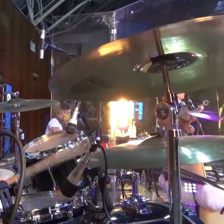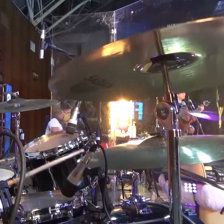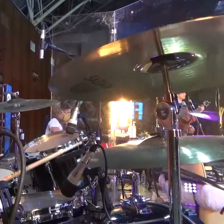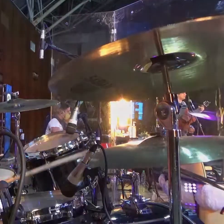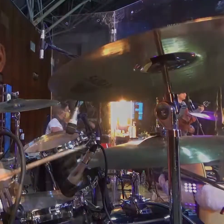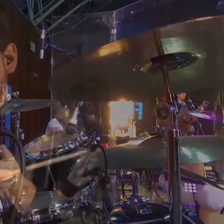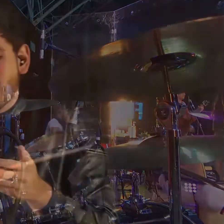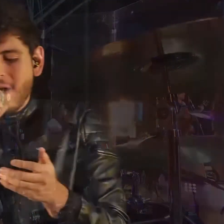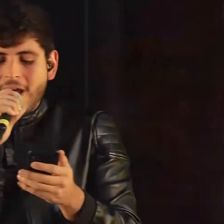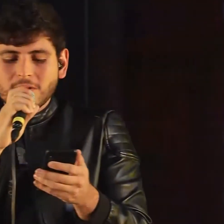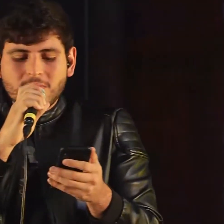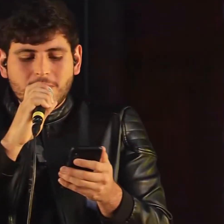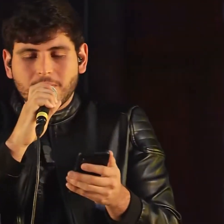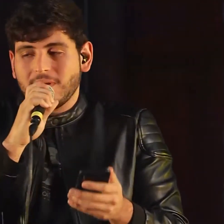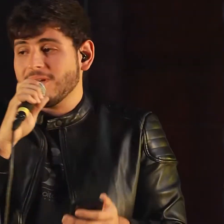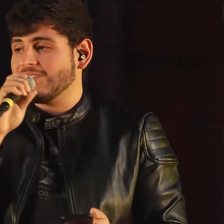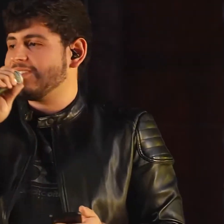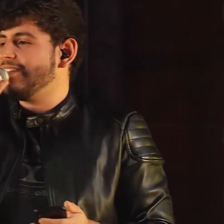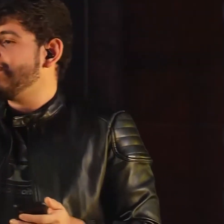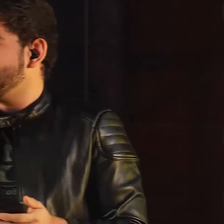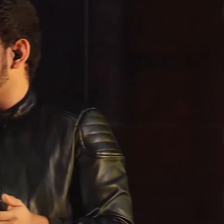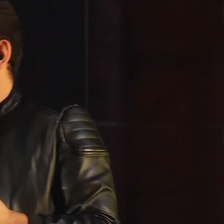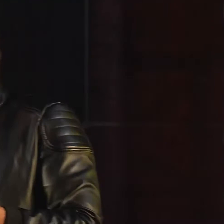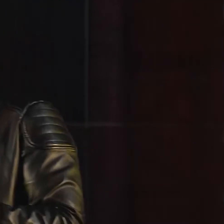Knowing that around me